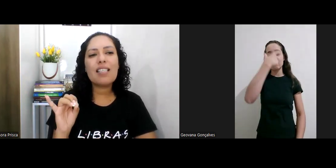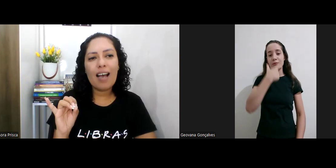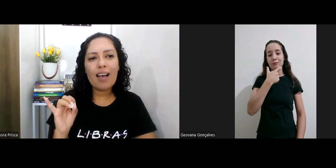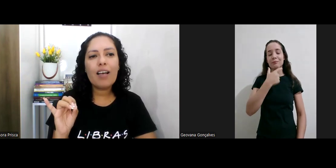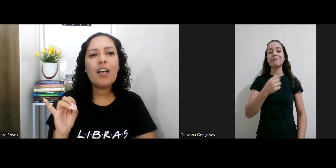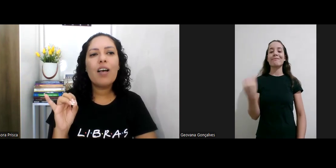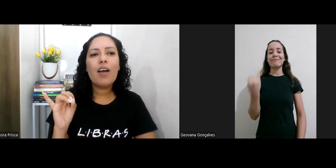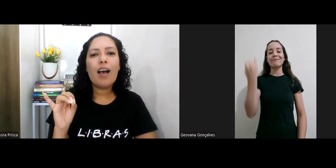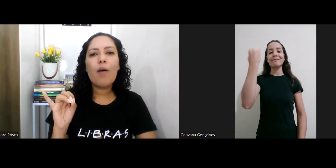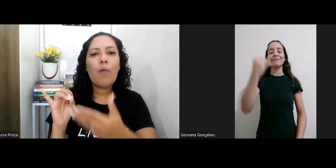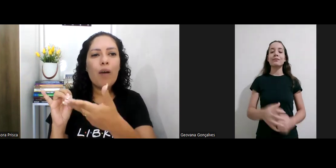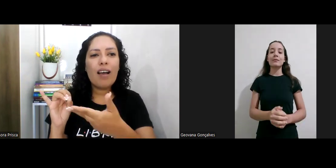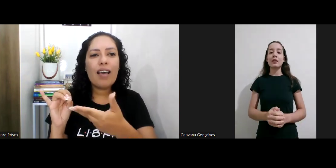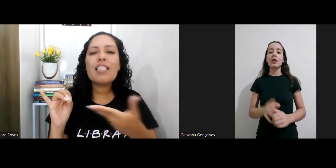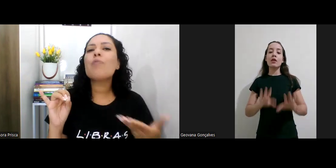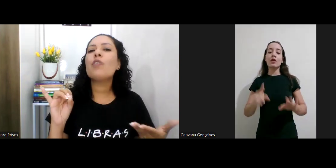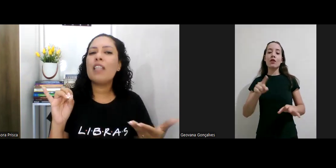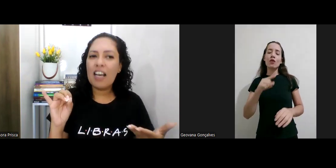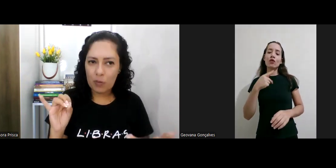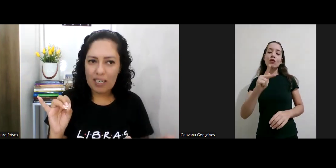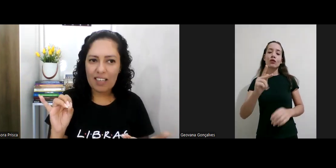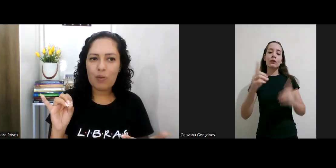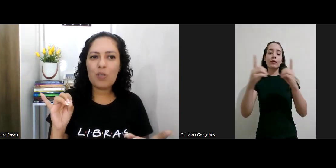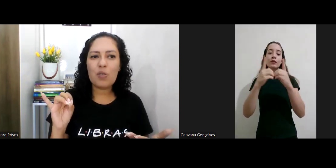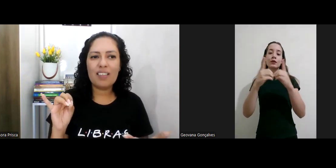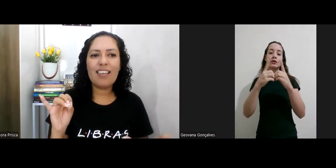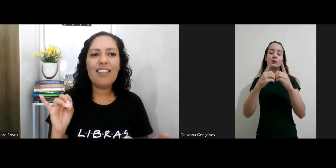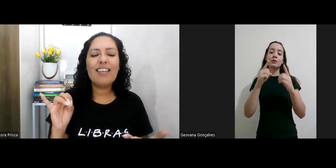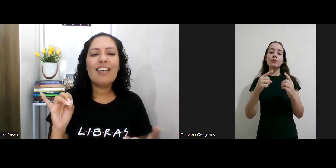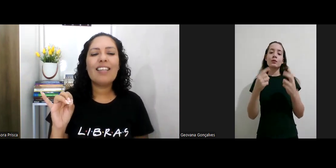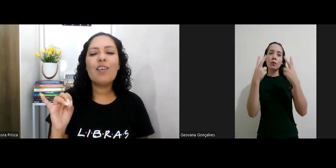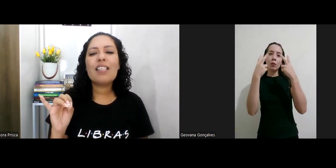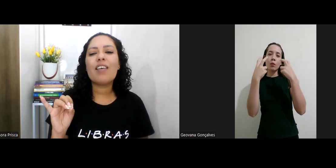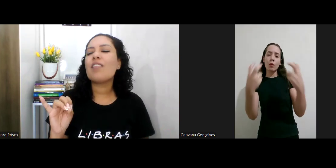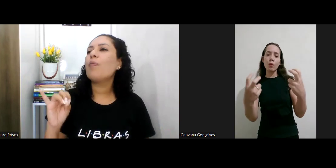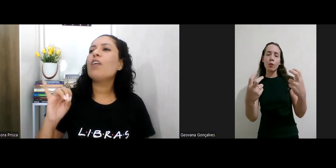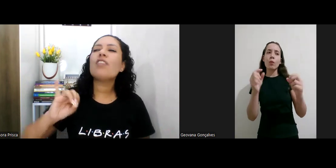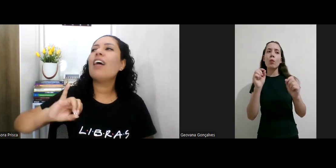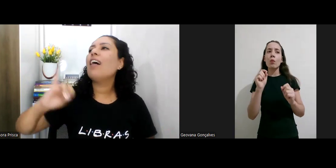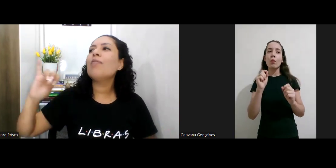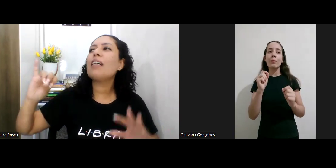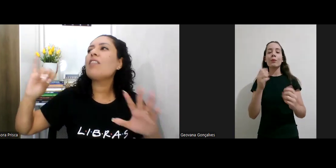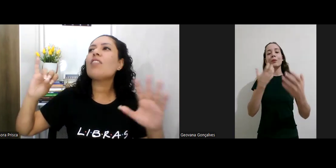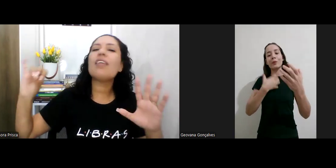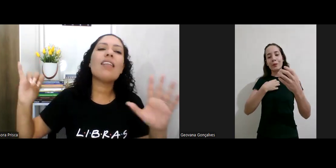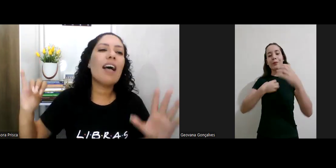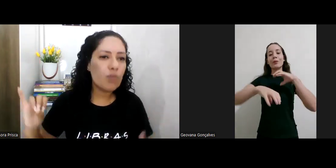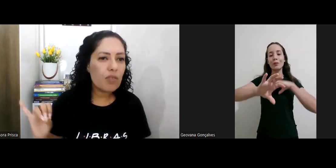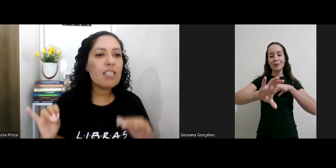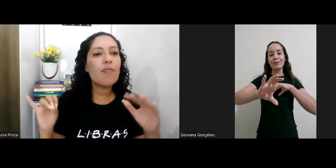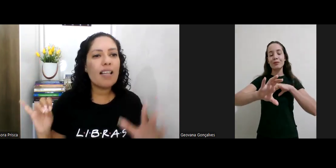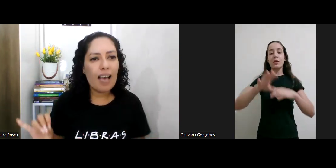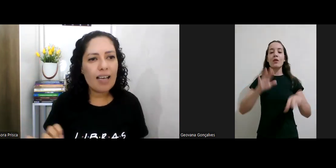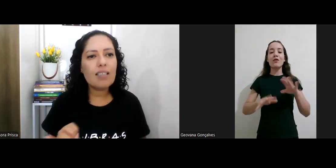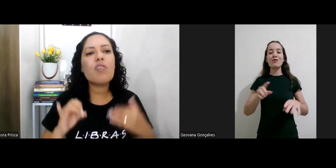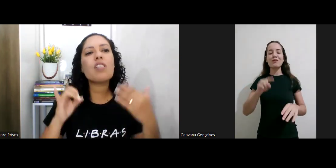vai expressar uma receptividade para aquela pessoa, né? Então, assim, você pode estar numa crise de ansiedade, mas